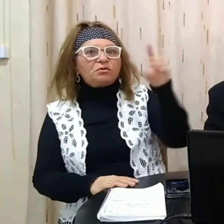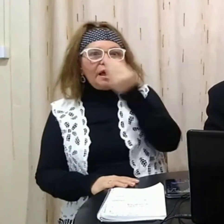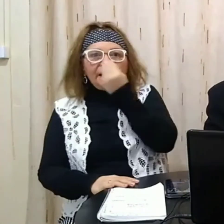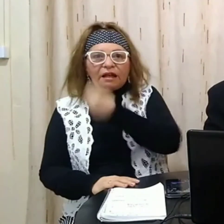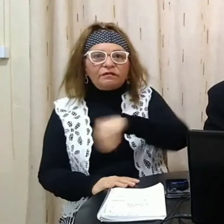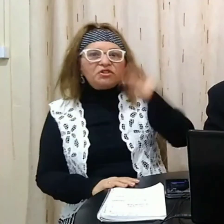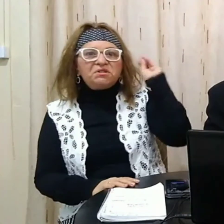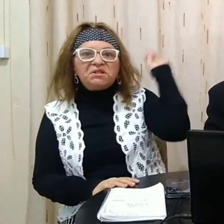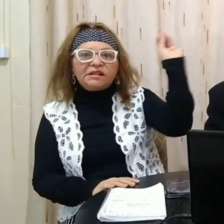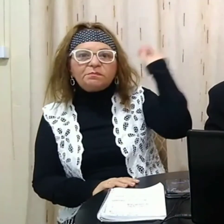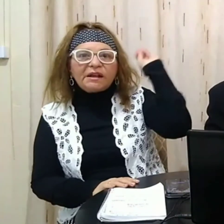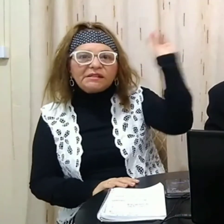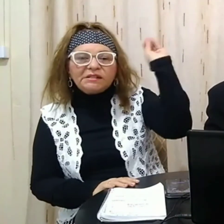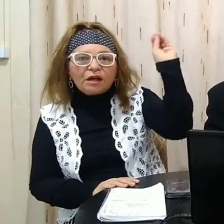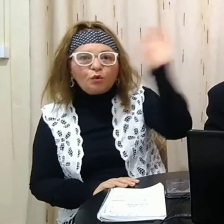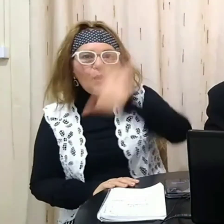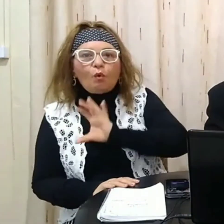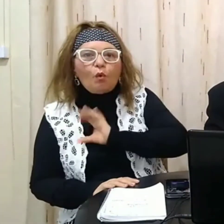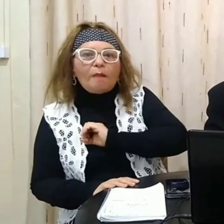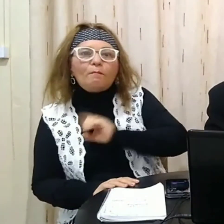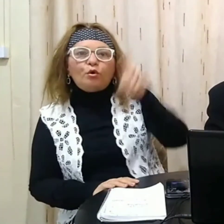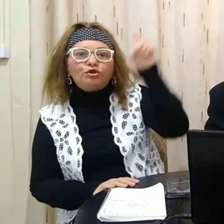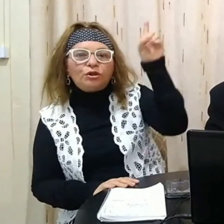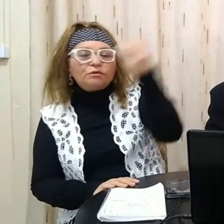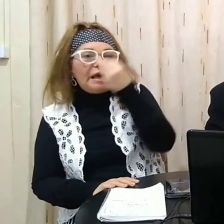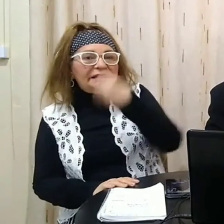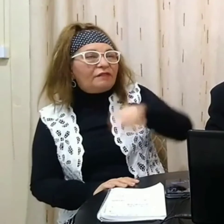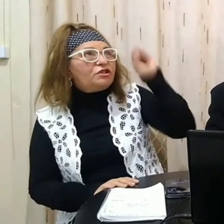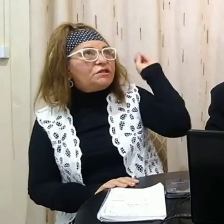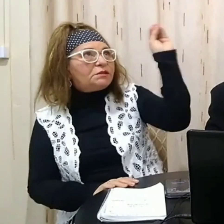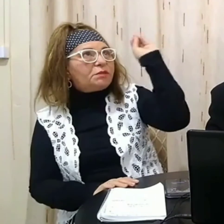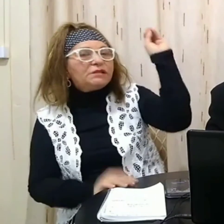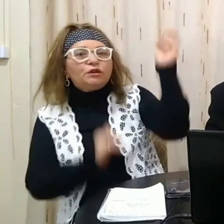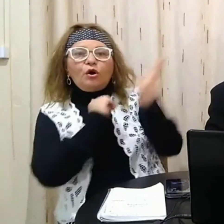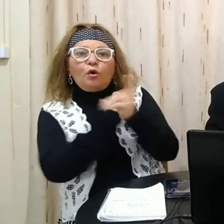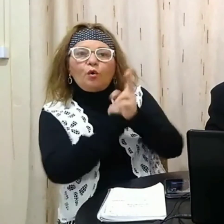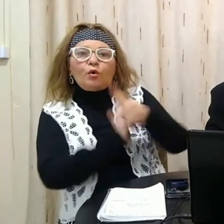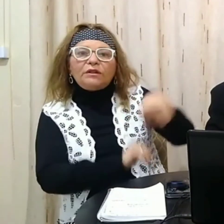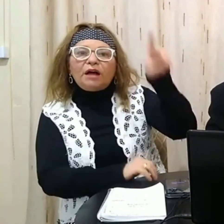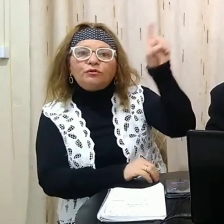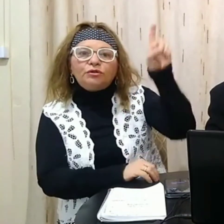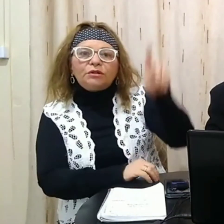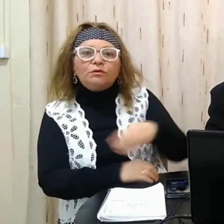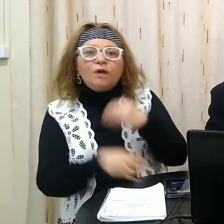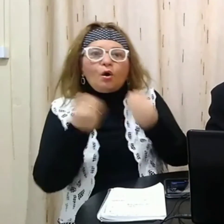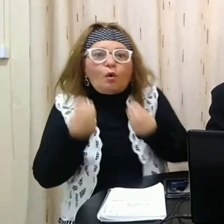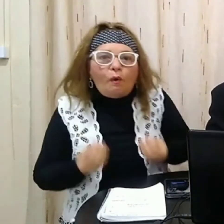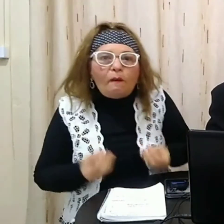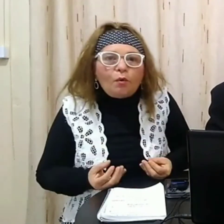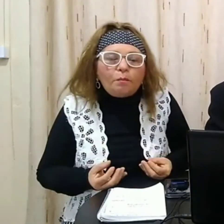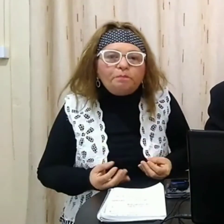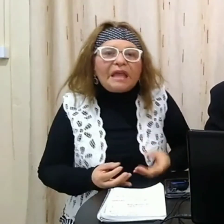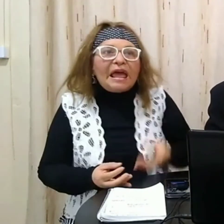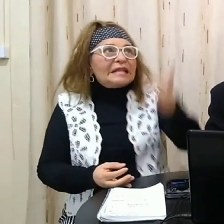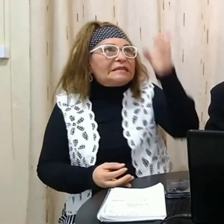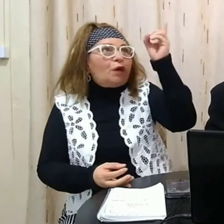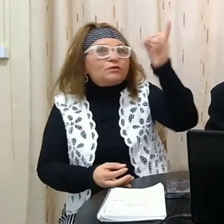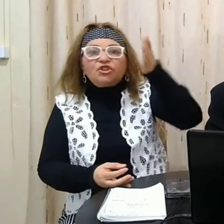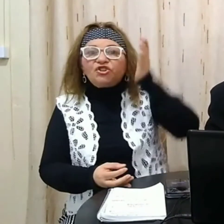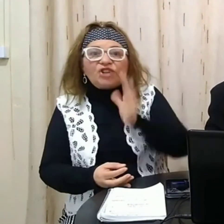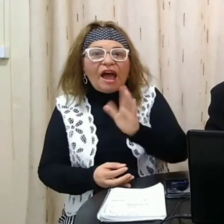aqui desvalorizando. Estão desvalorizando a Deus. Deus tinha